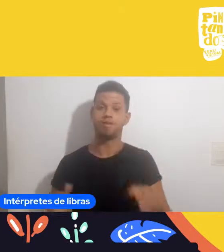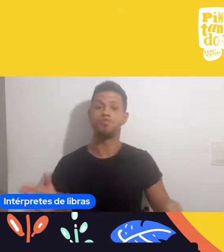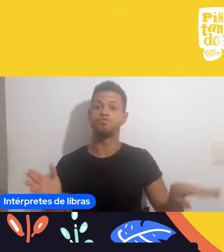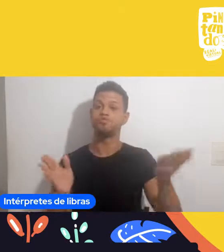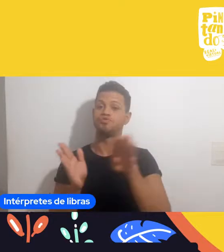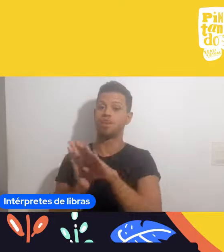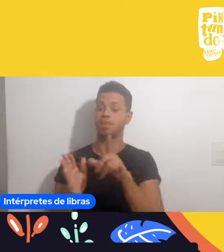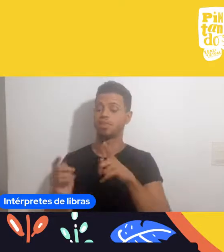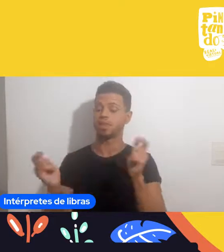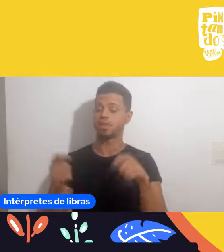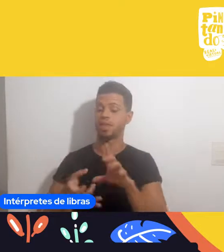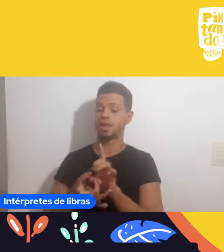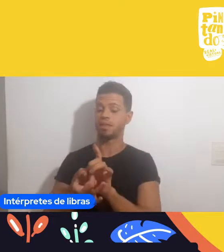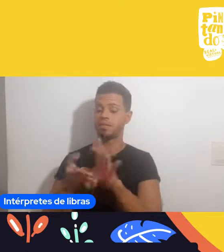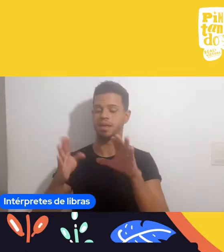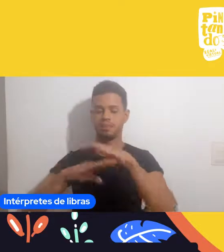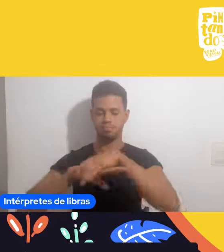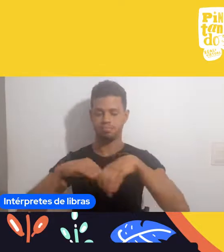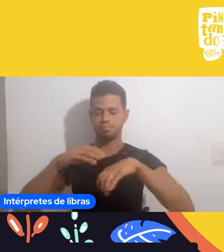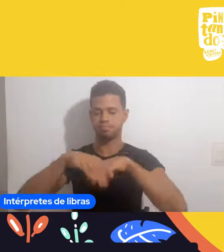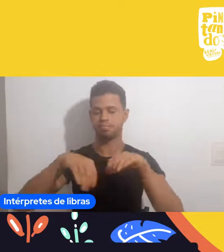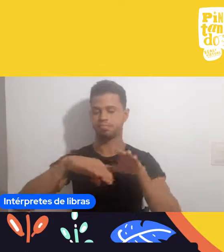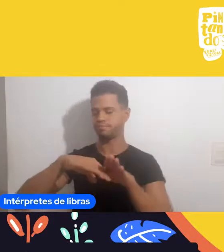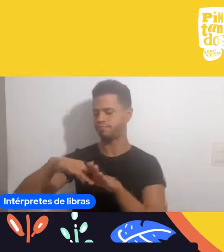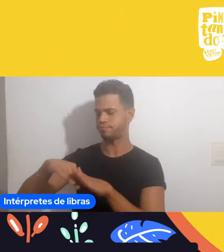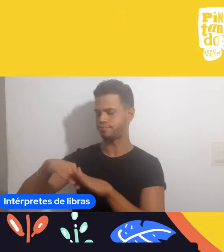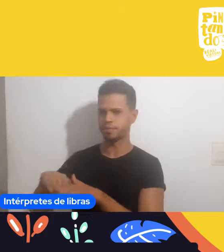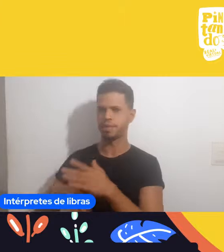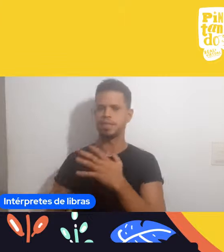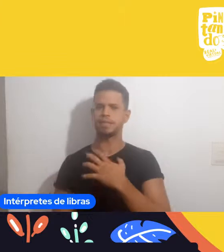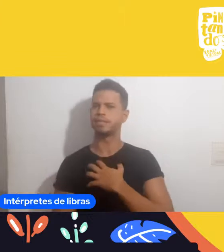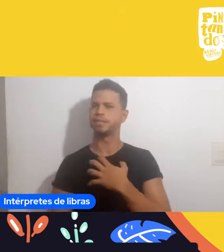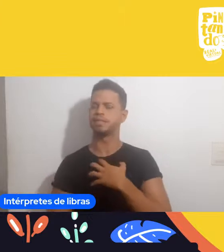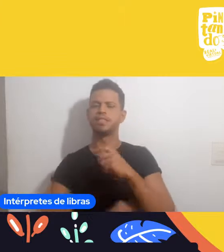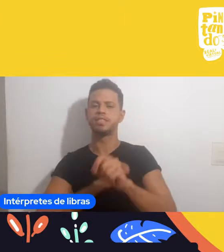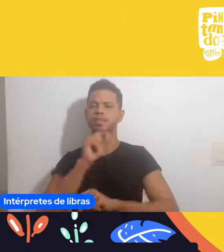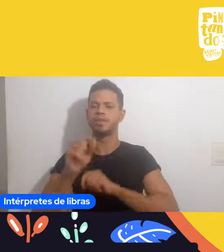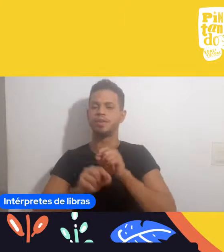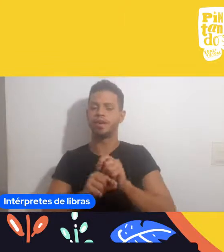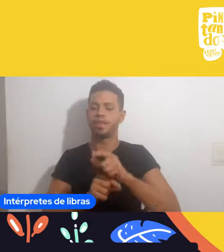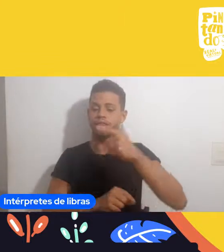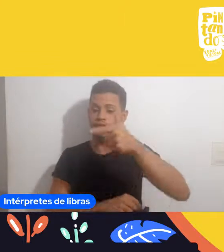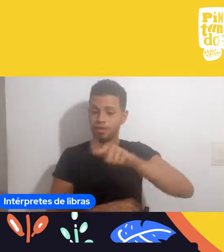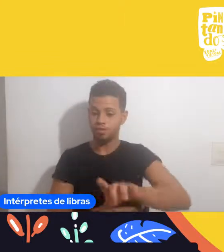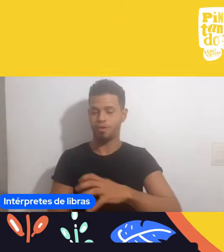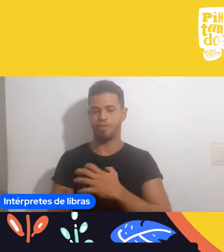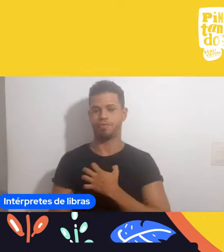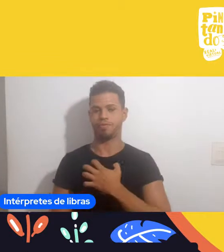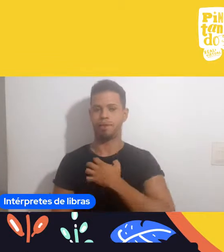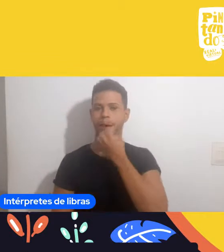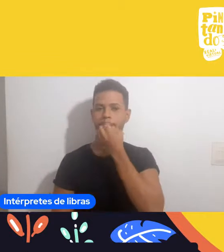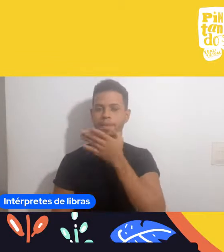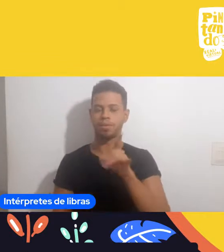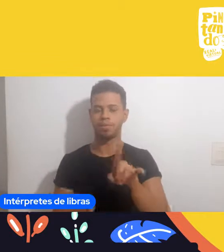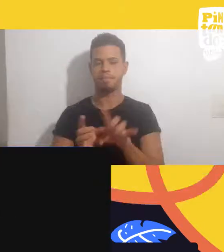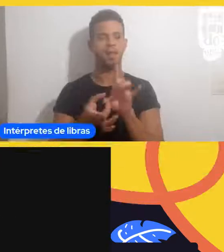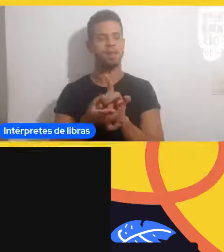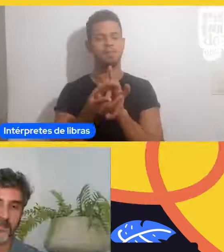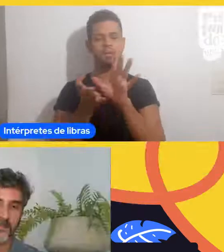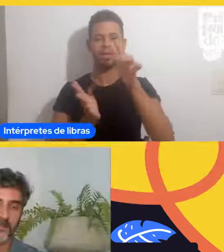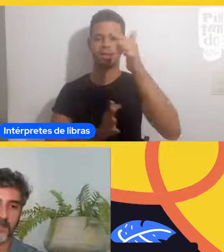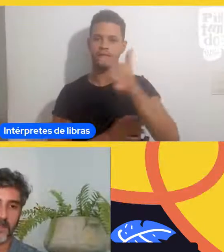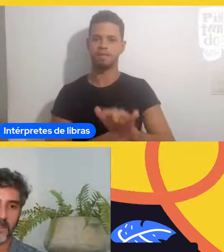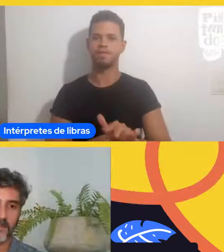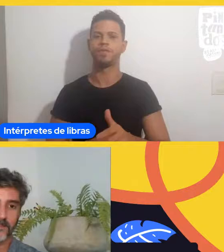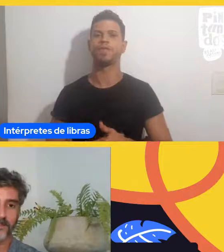tirar sapato, né? Deixar sentir esse mundo de novo e essa liberdade de volta. Então,